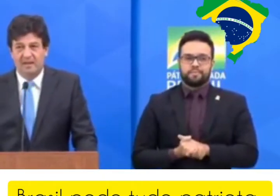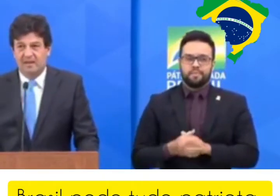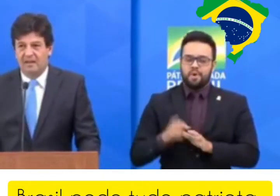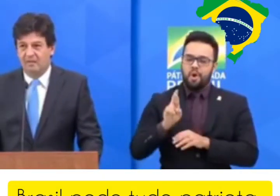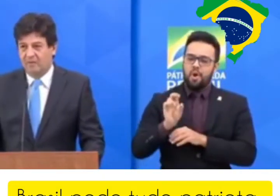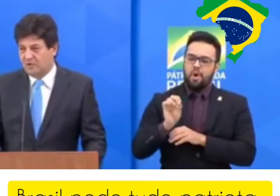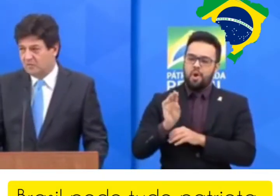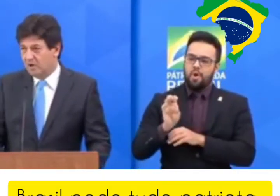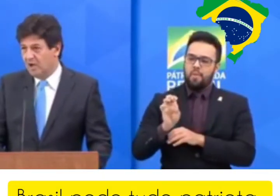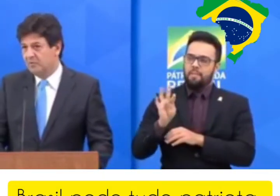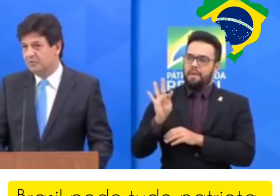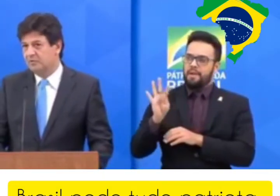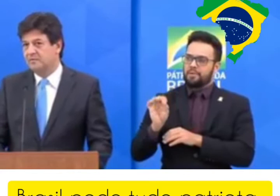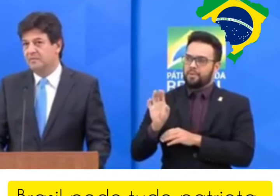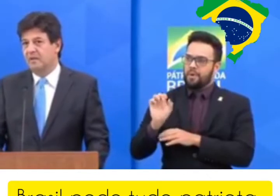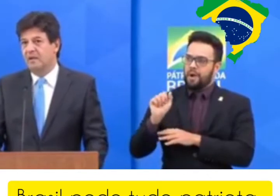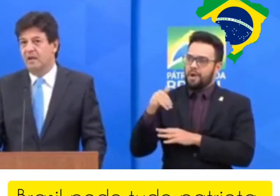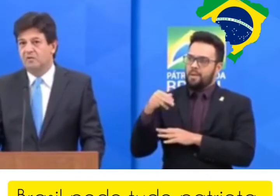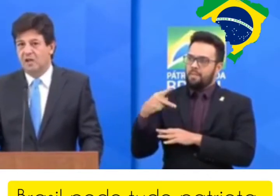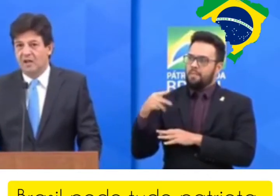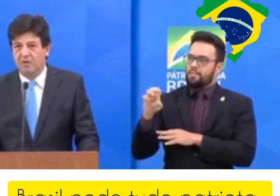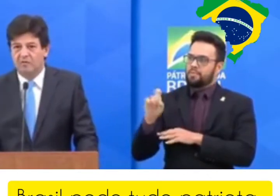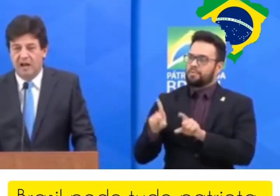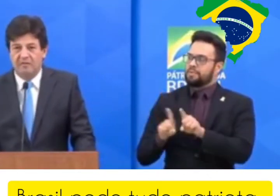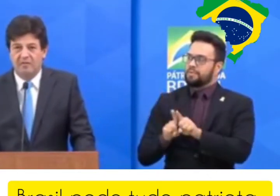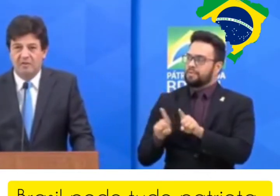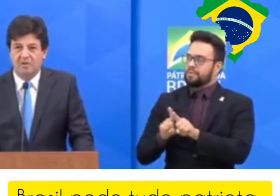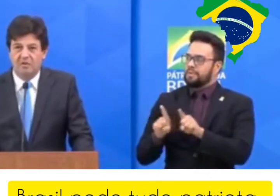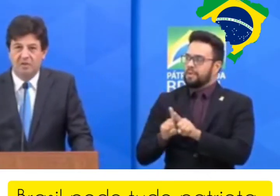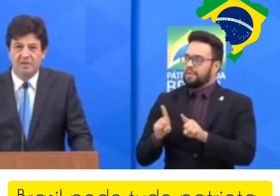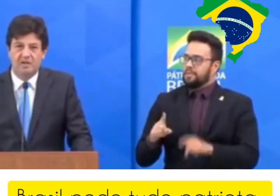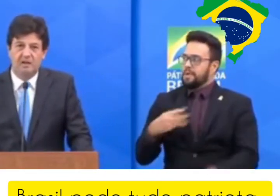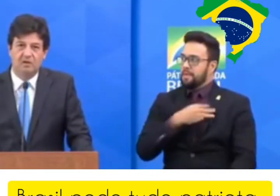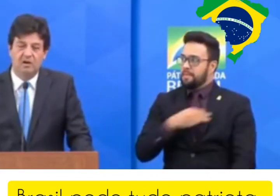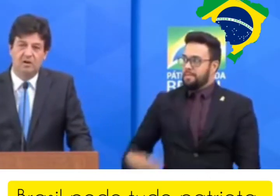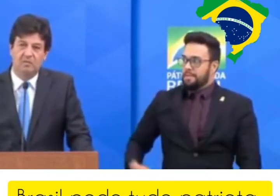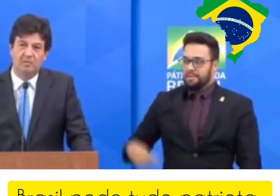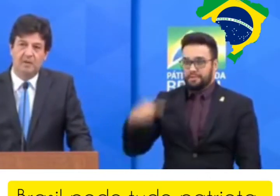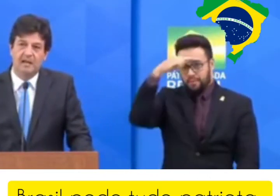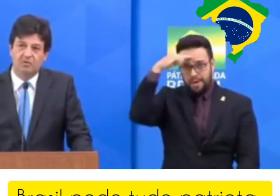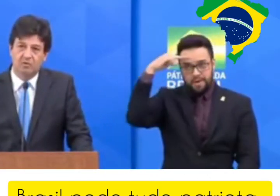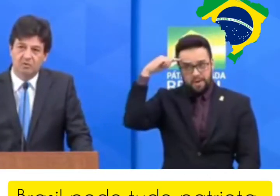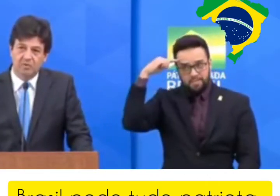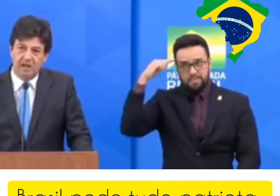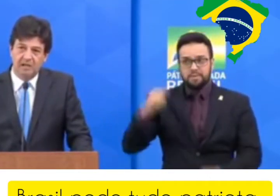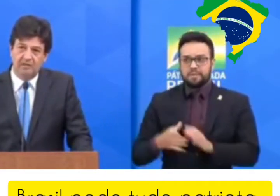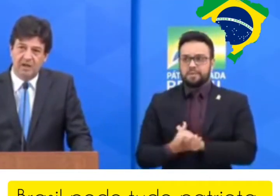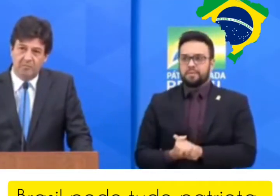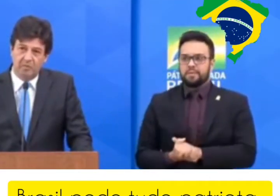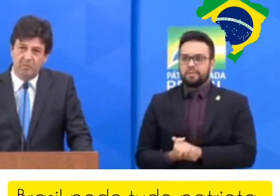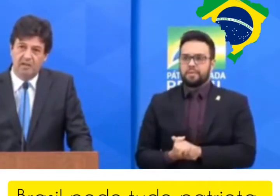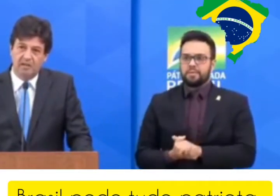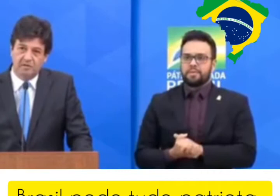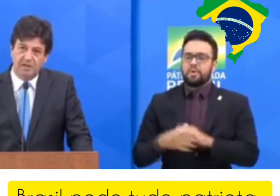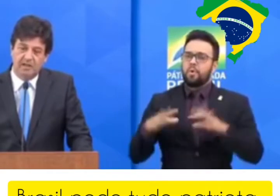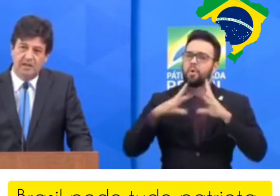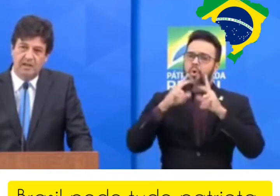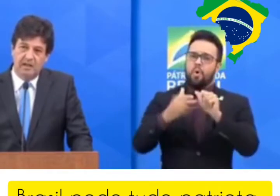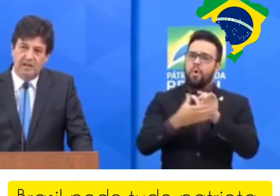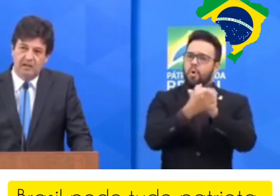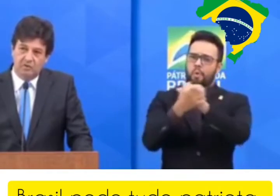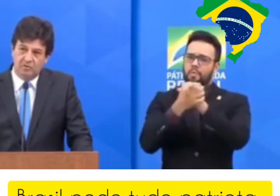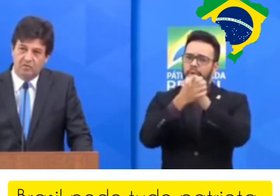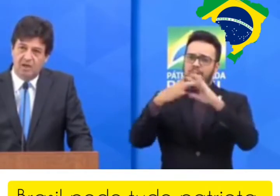Campos, ministro Ramos, ao senador Flávio, em seu nome, senador, cumprimentar todo o Senado da República,